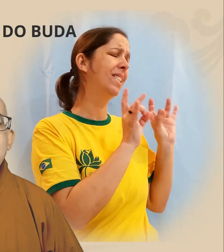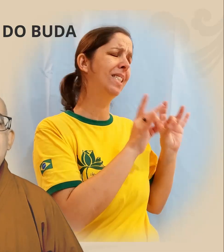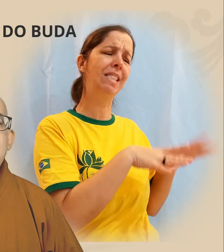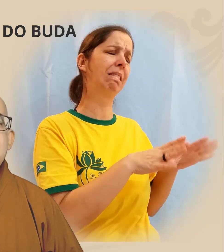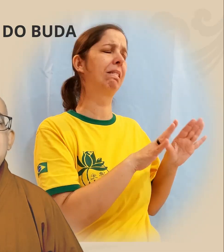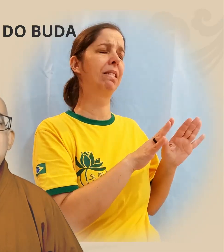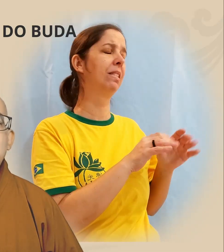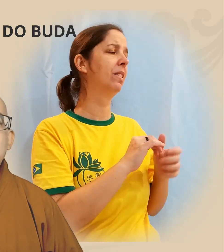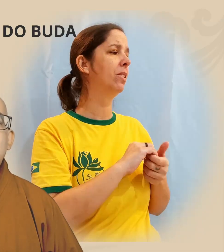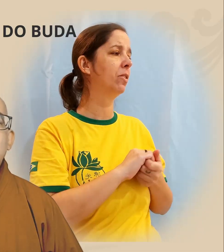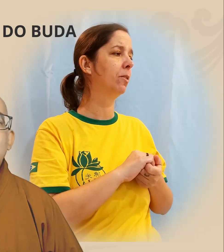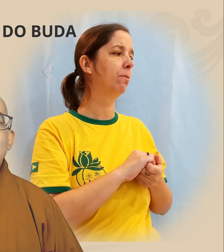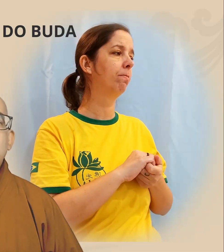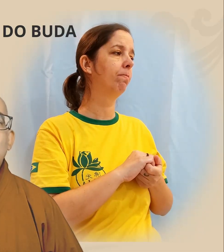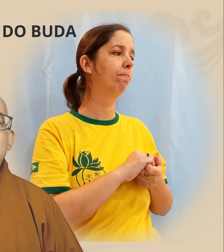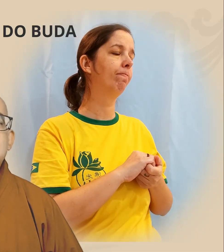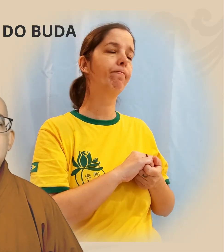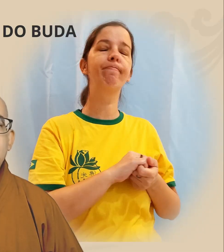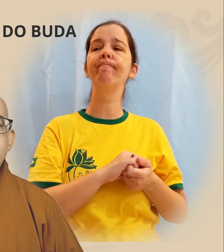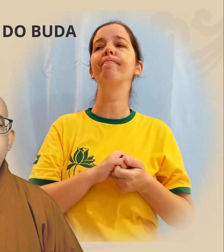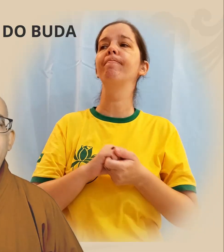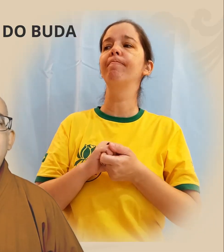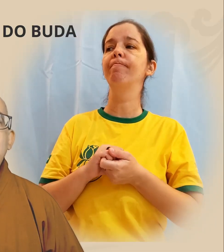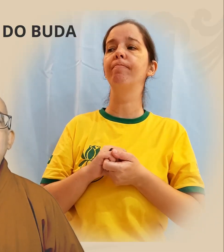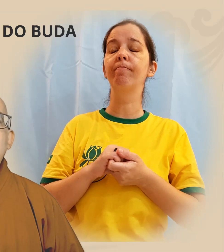a desistir de sua busca.